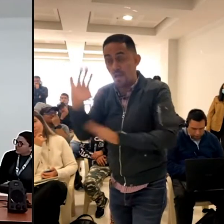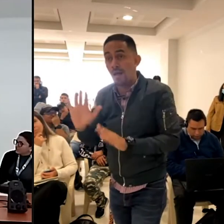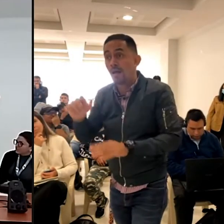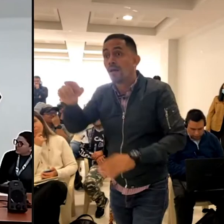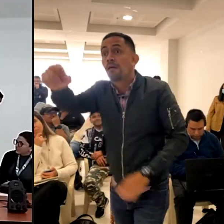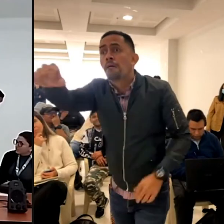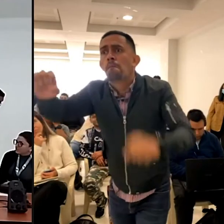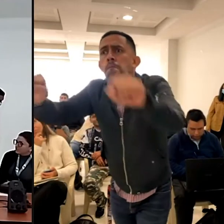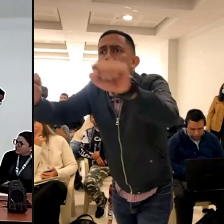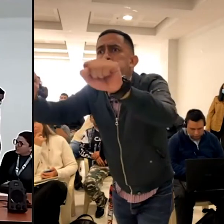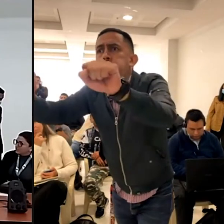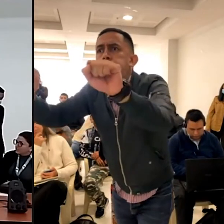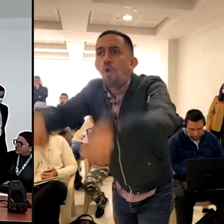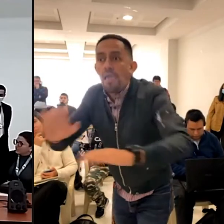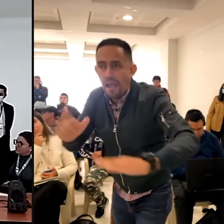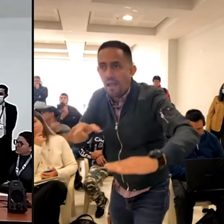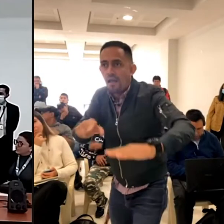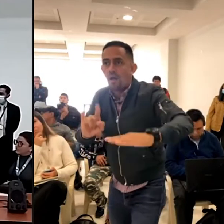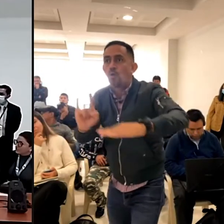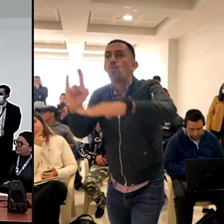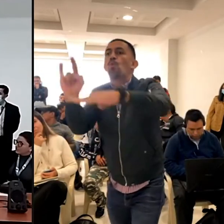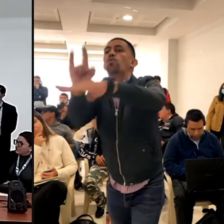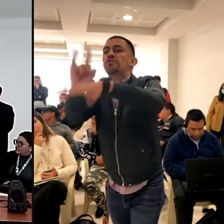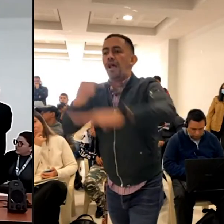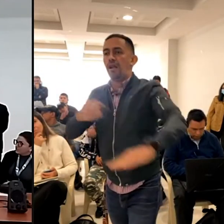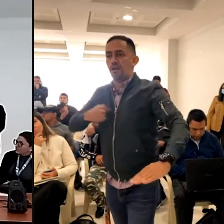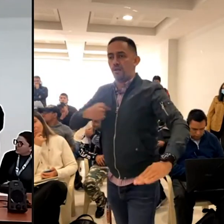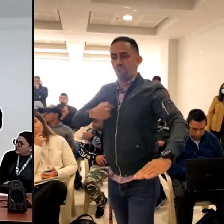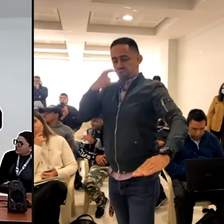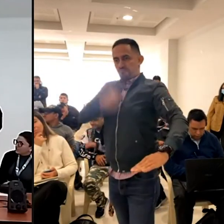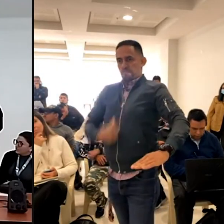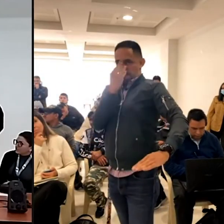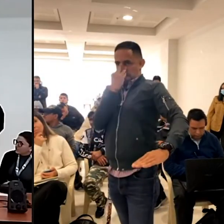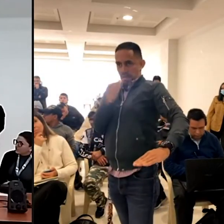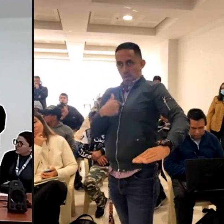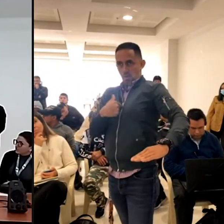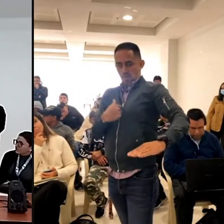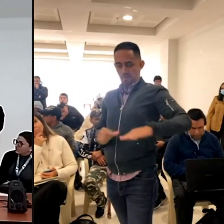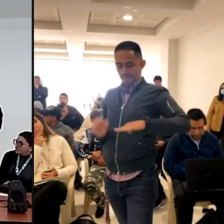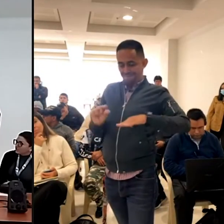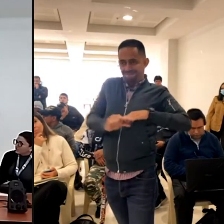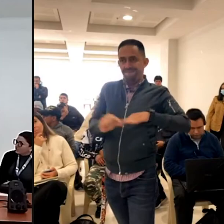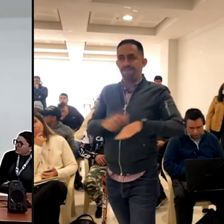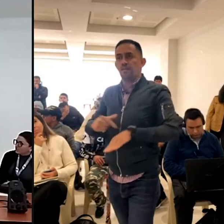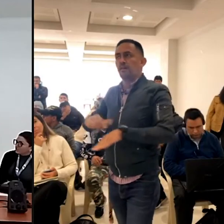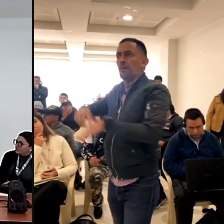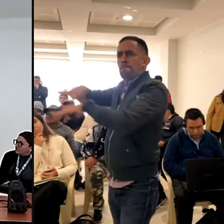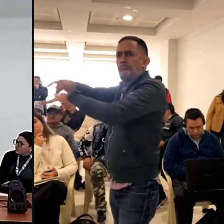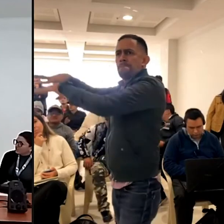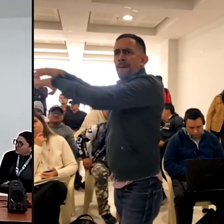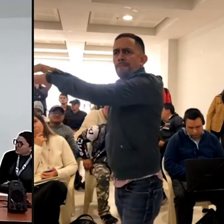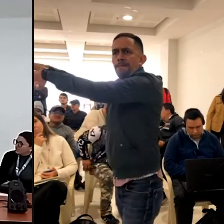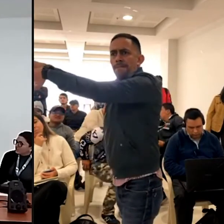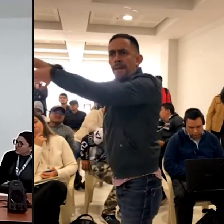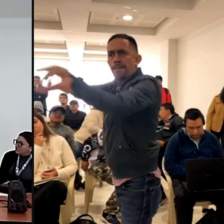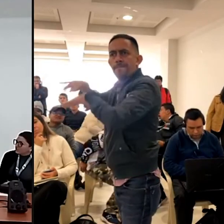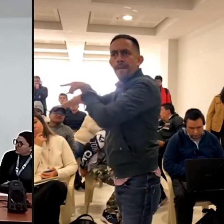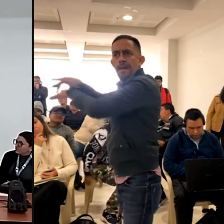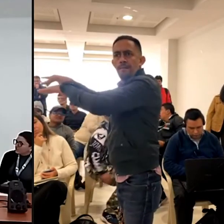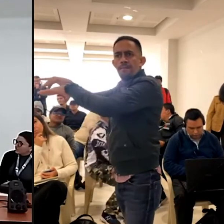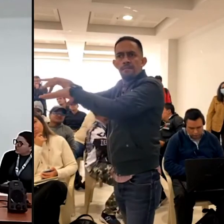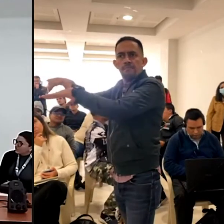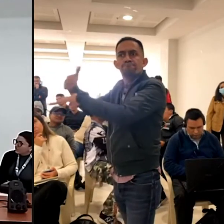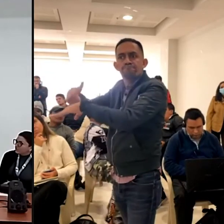los ladrones están al pendiente del otro yo conozco